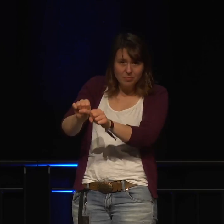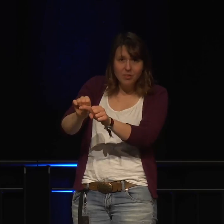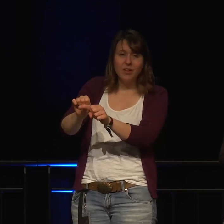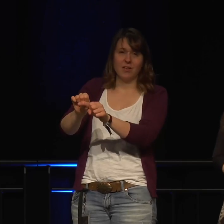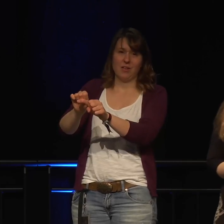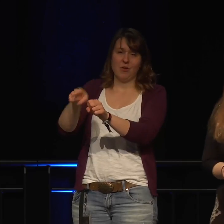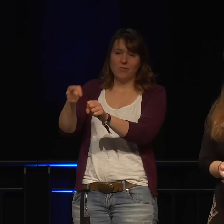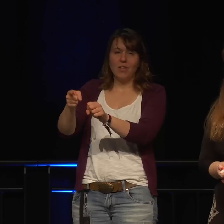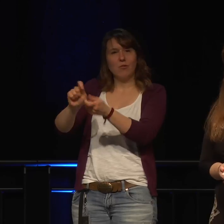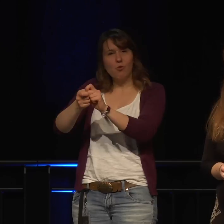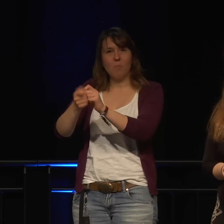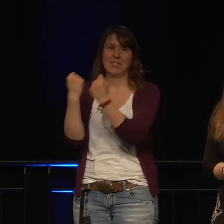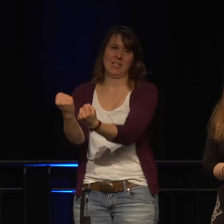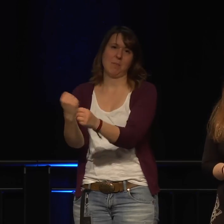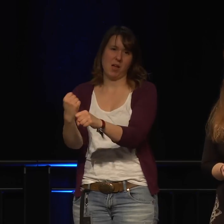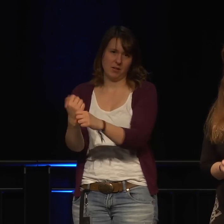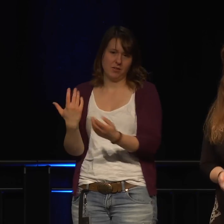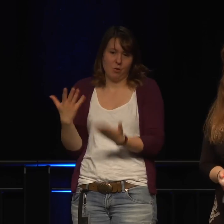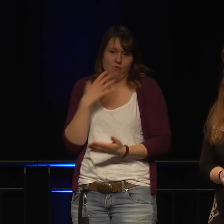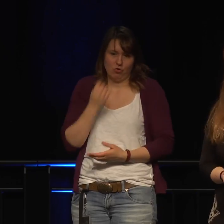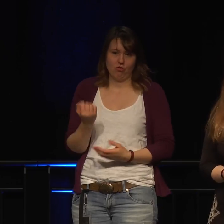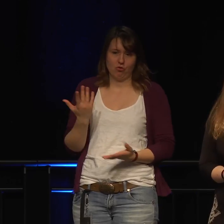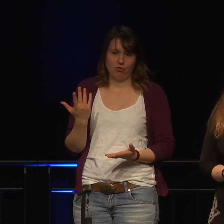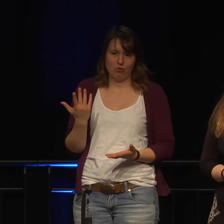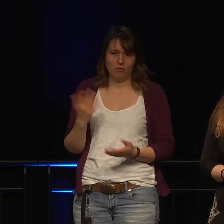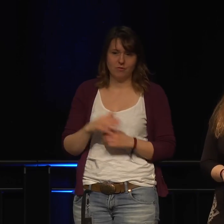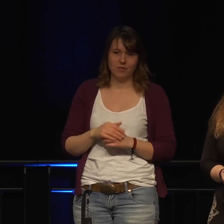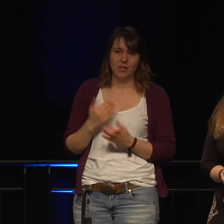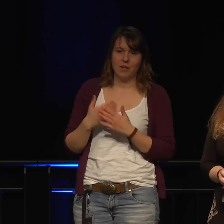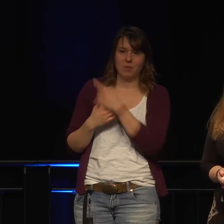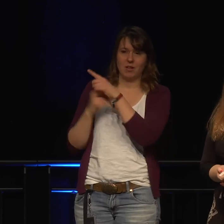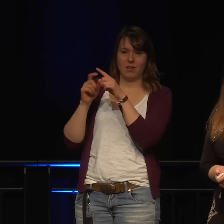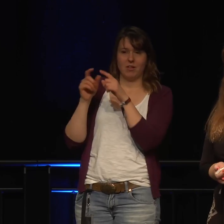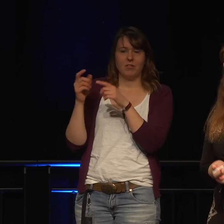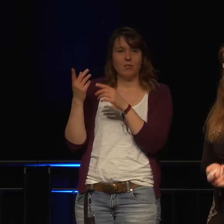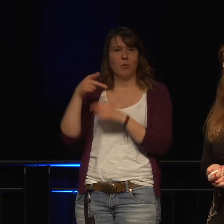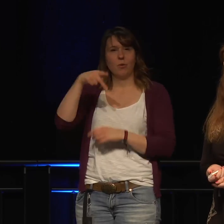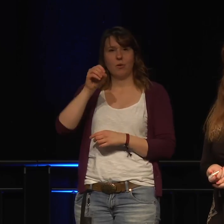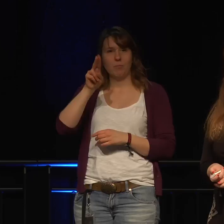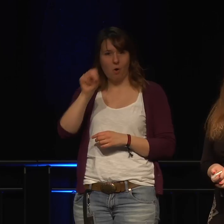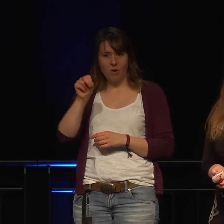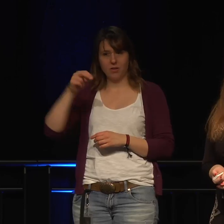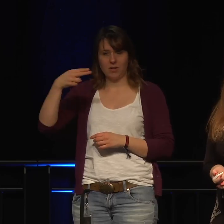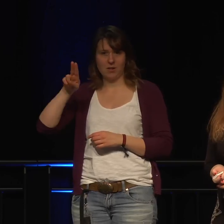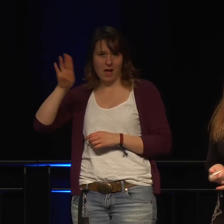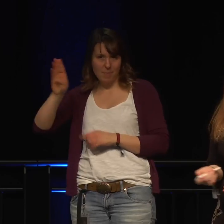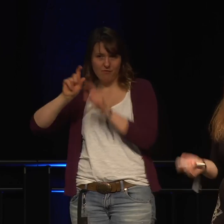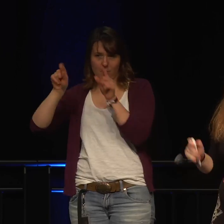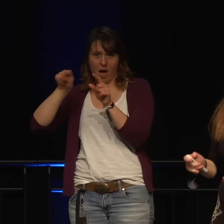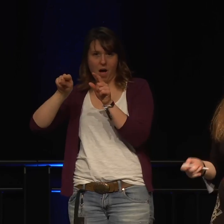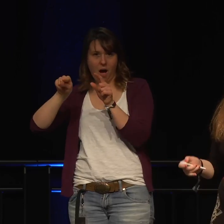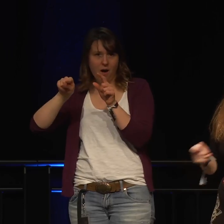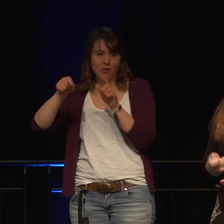seguridad y privacidad. Y como podéis ver, es soportado por Pornhub, lo que significa que Pornhub